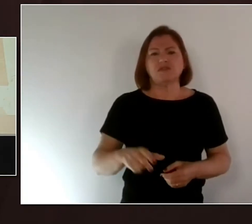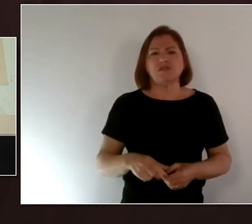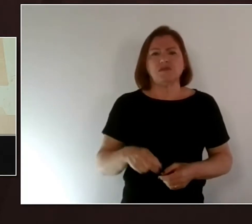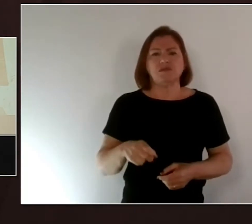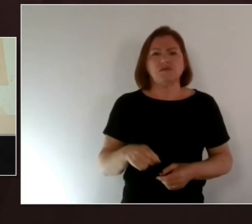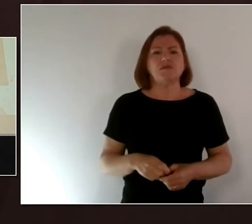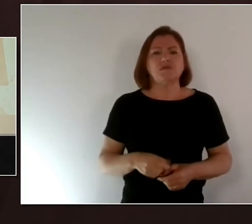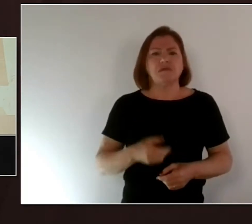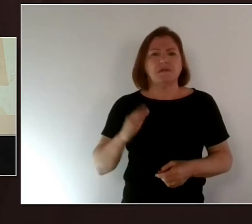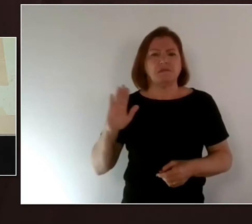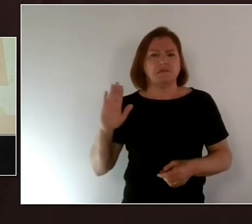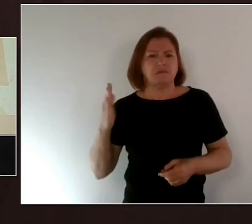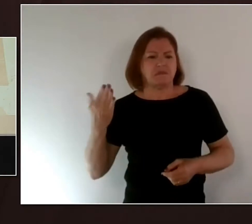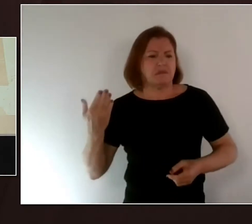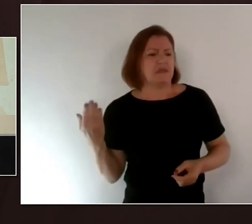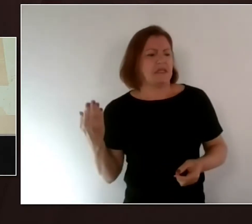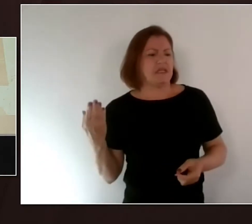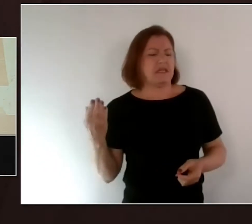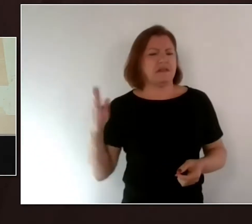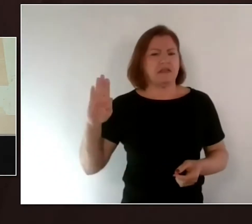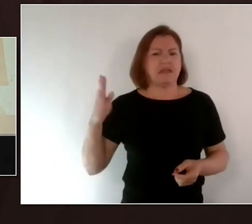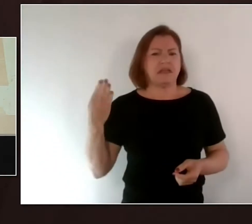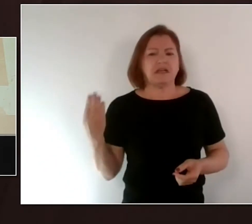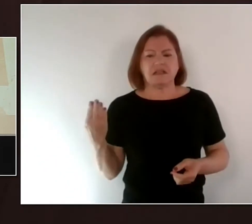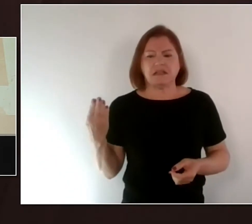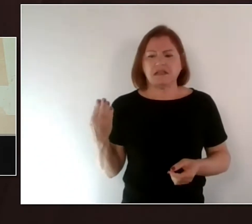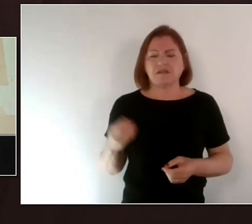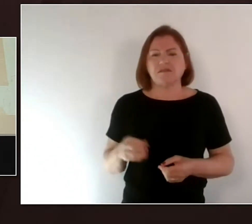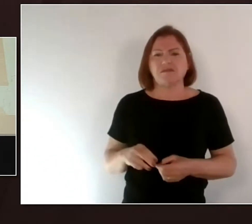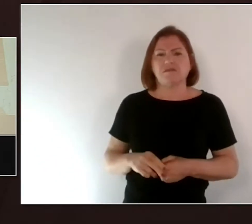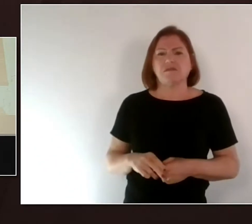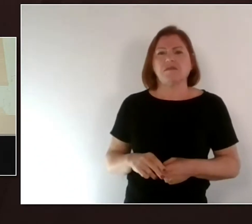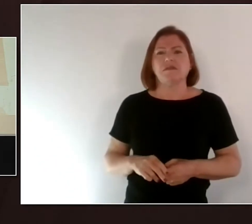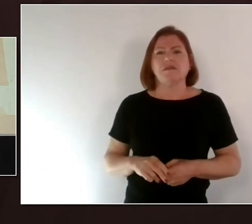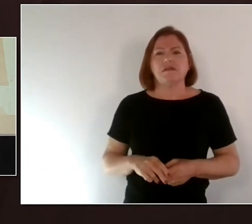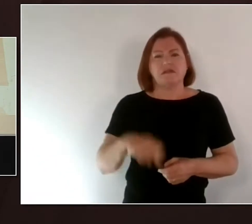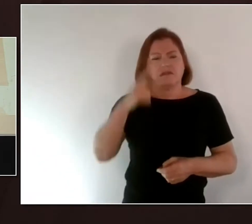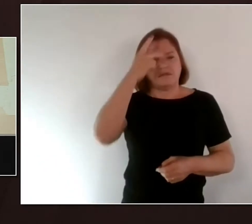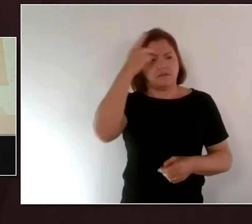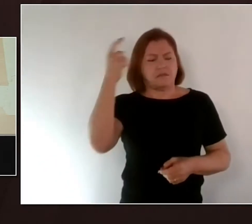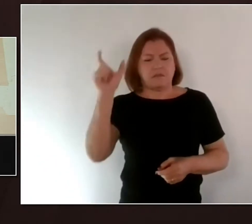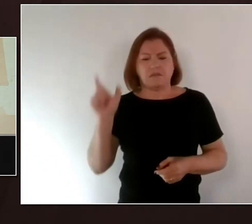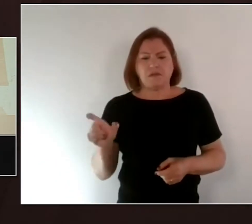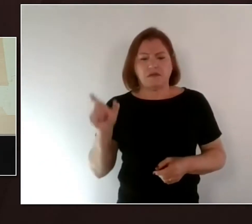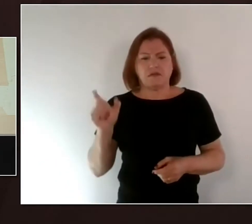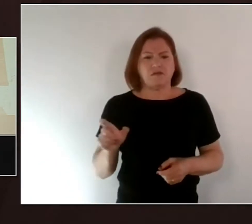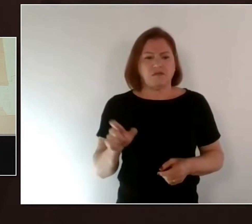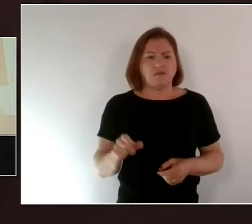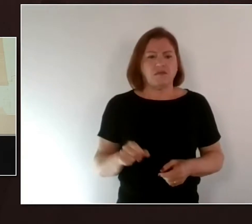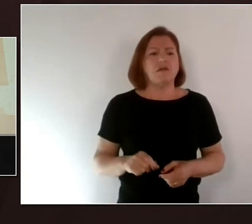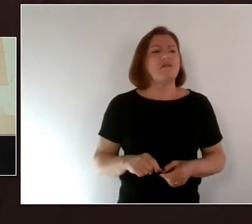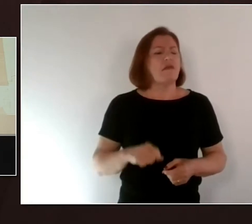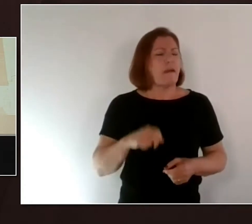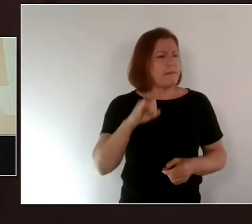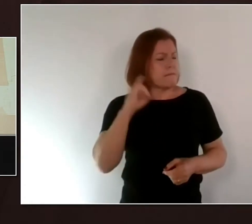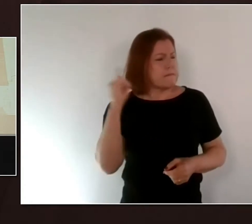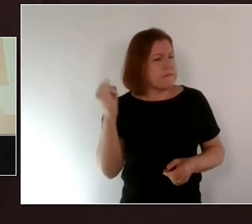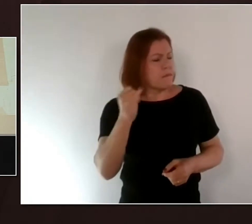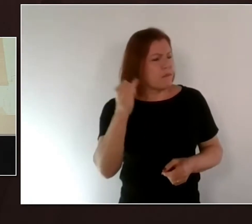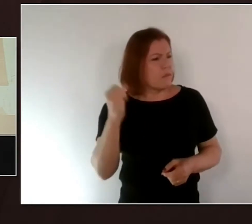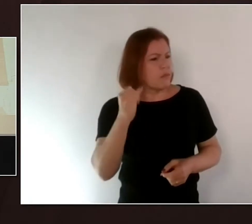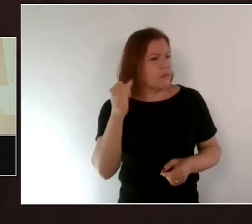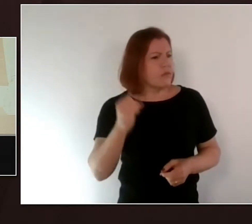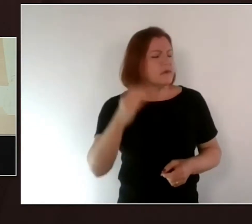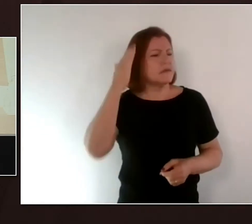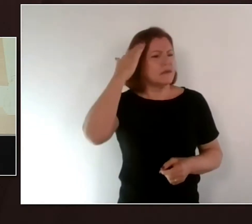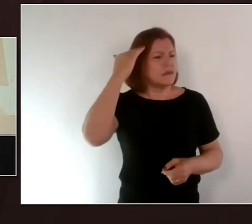queridos irmãos, eu não quero que vocês desconheçam, né, a força que tem a sua sedução, a força que tem